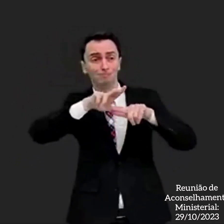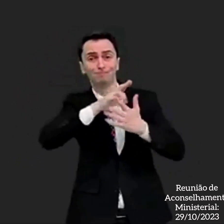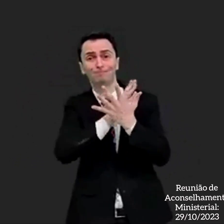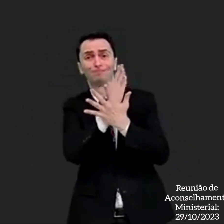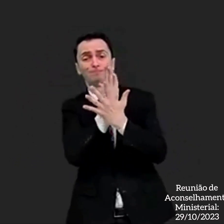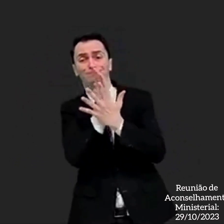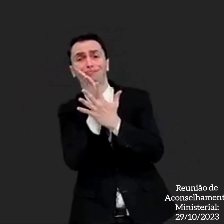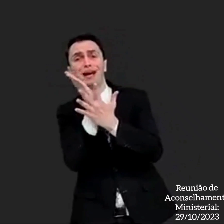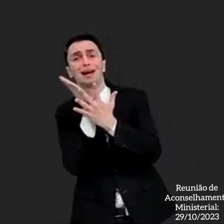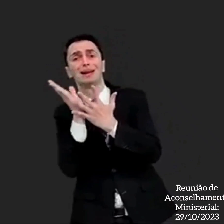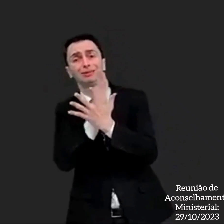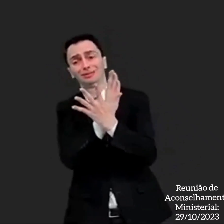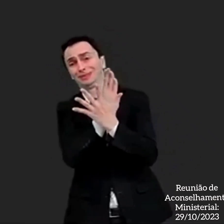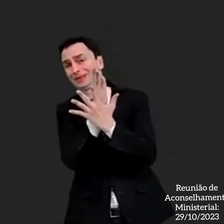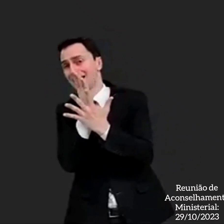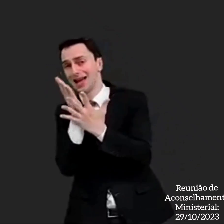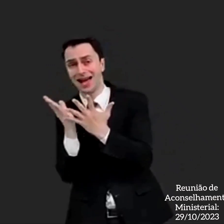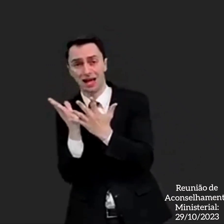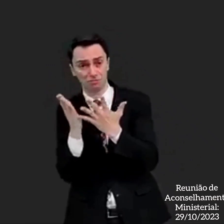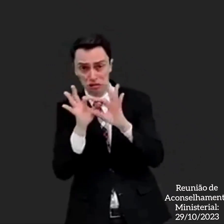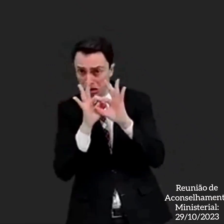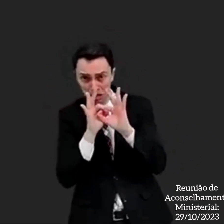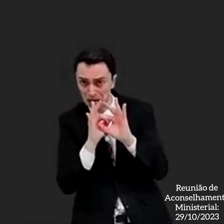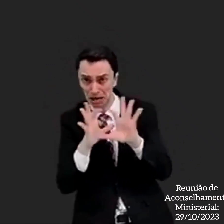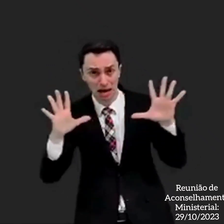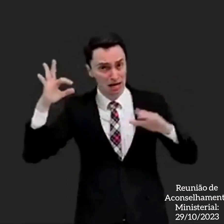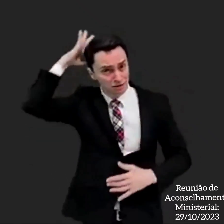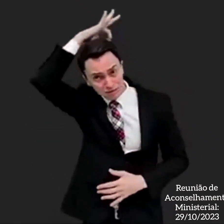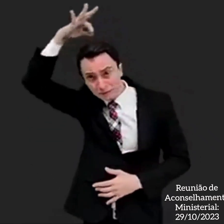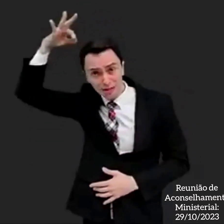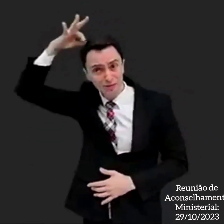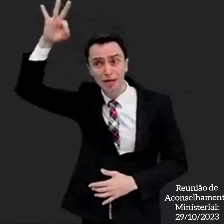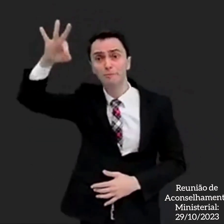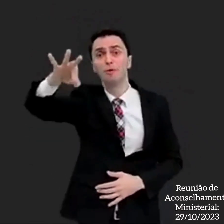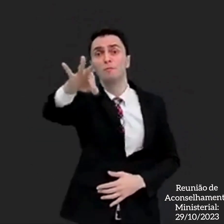demais que devem operar livremente na Igreja de Cristo.